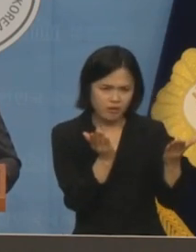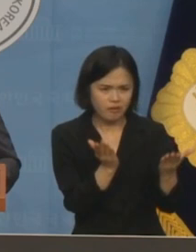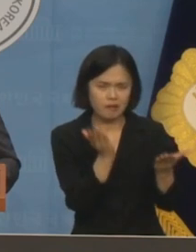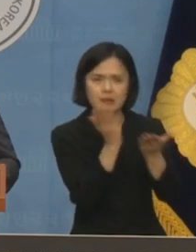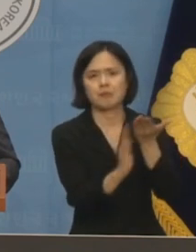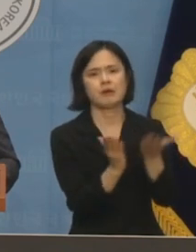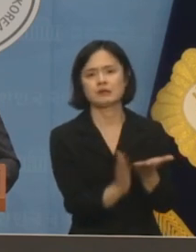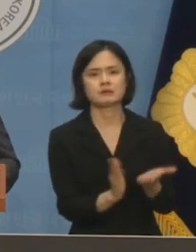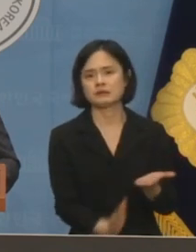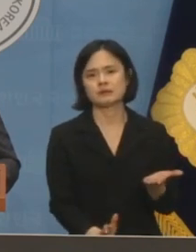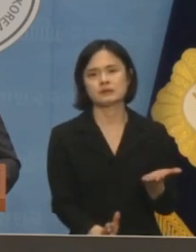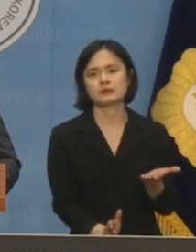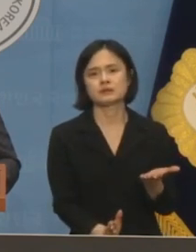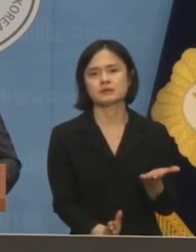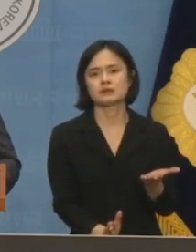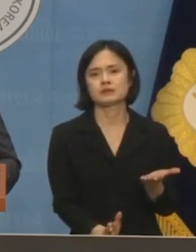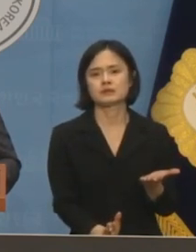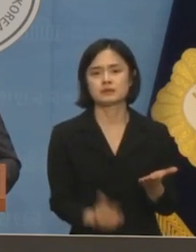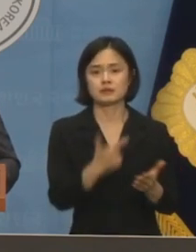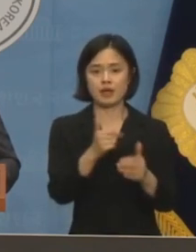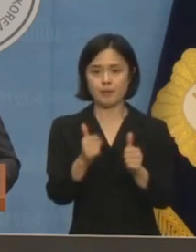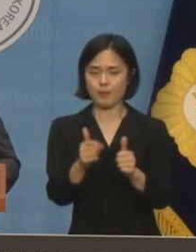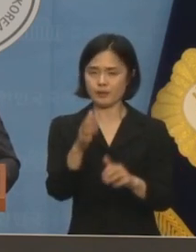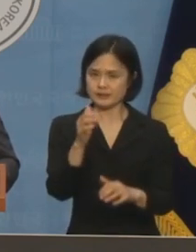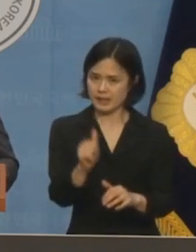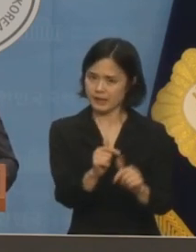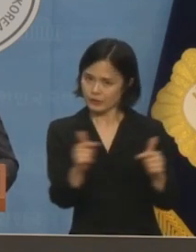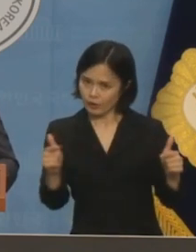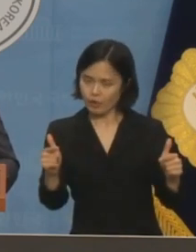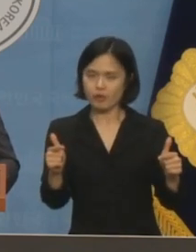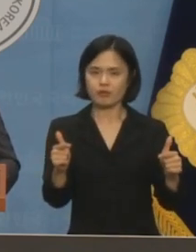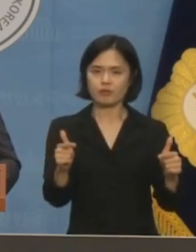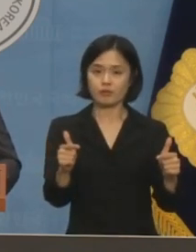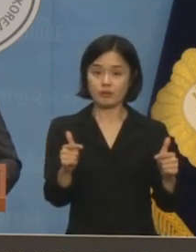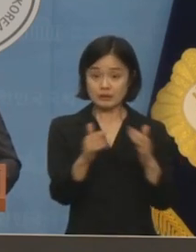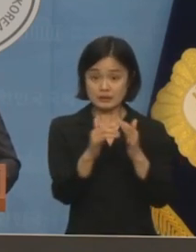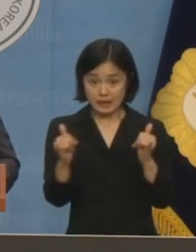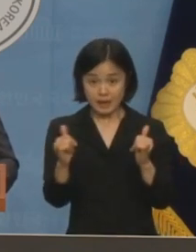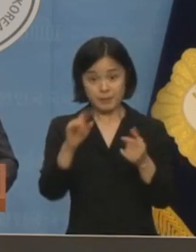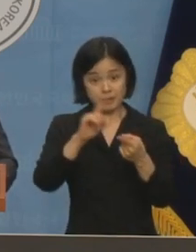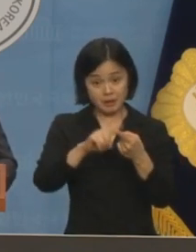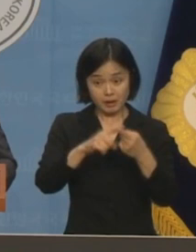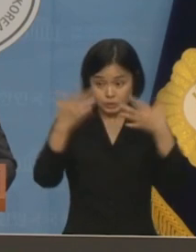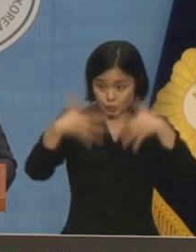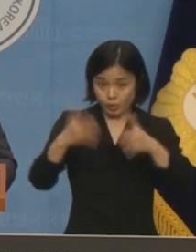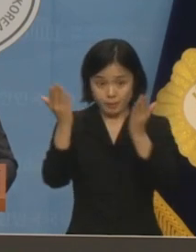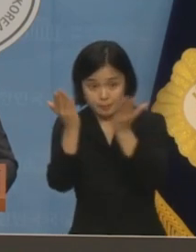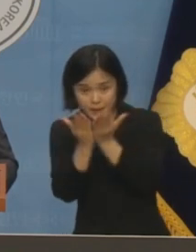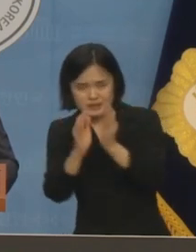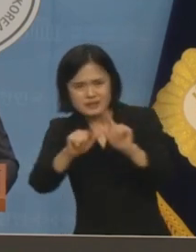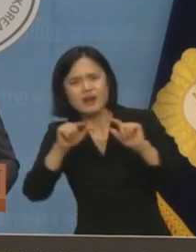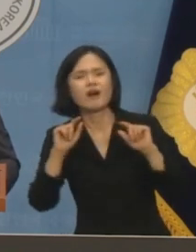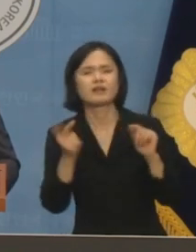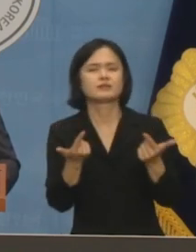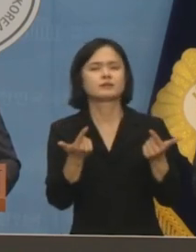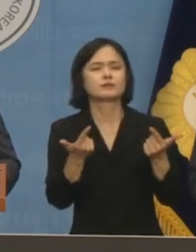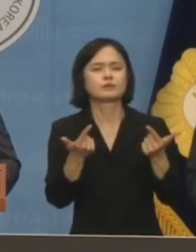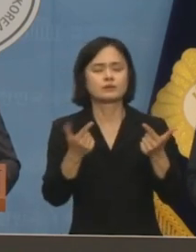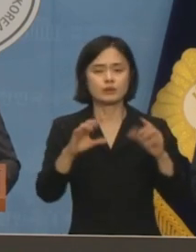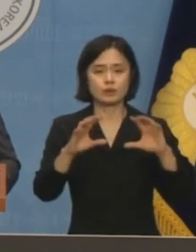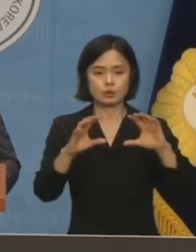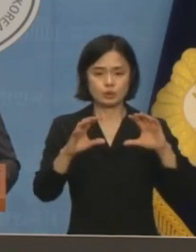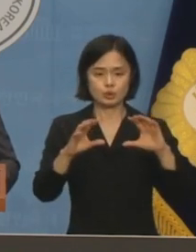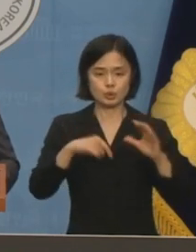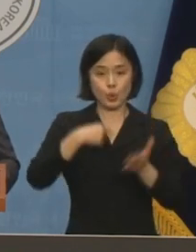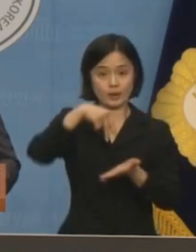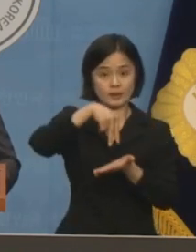대통령이나 국회의장, 대법원장 같이 국가장법 제2조에 해당되는 것도 아니고 독립유공자 예우에 관한 법률 제4조에 의한